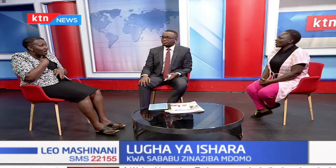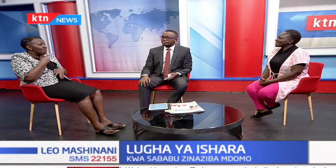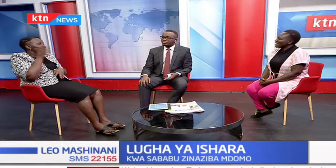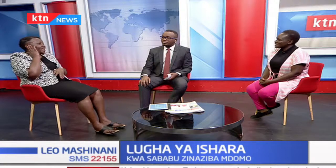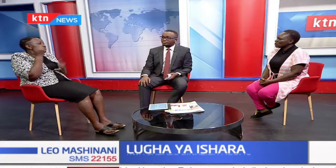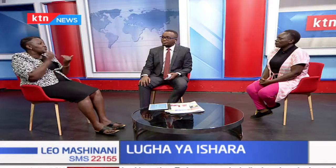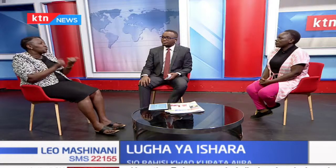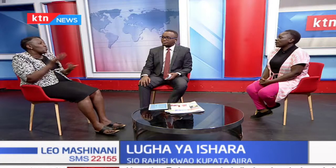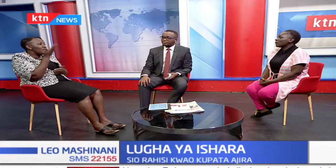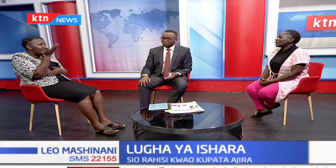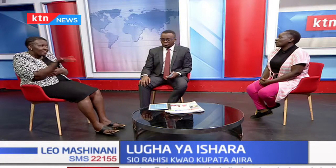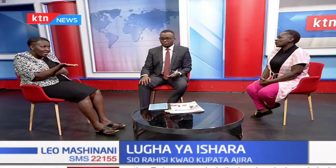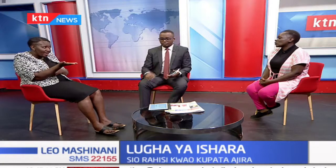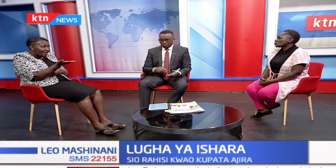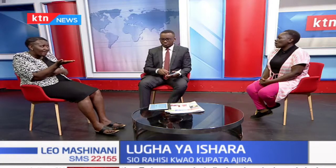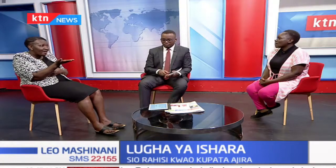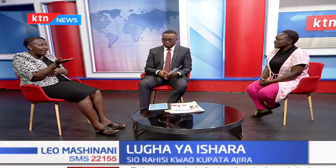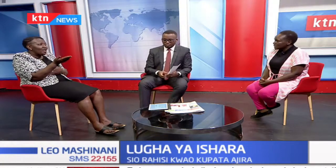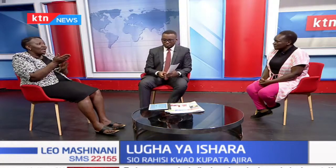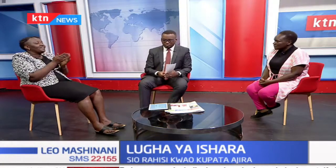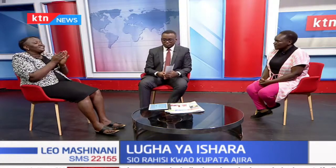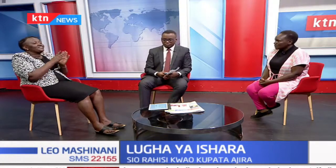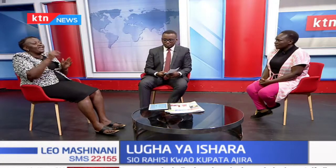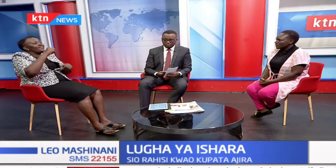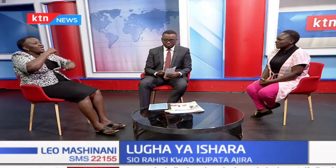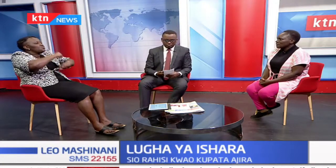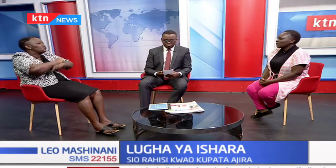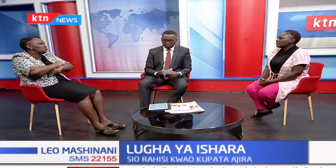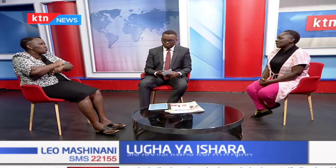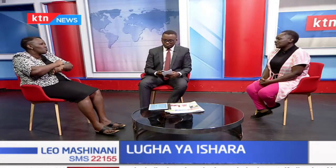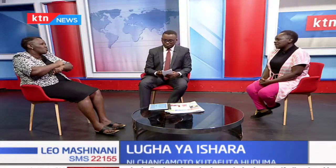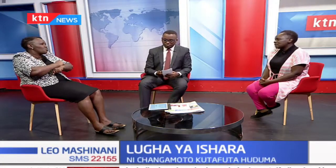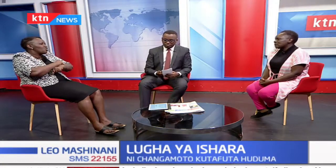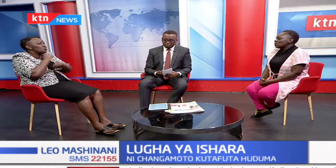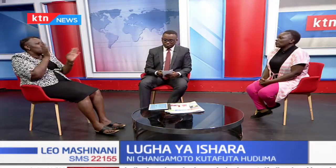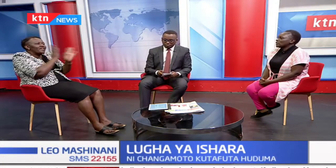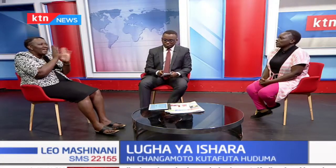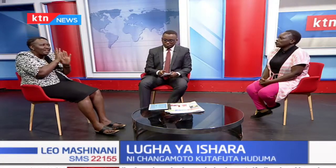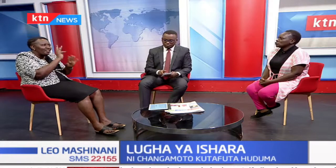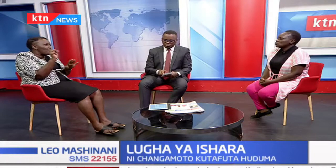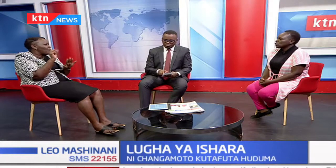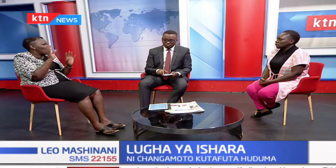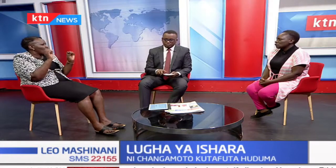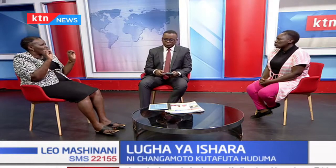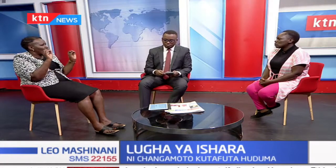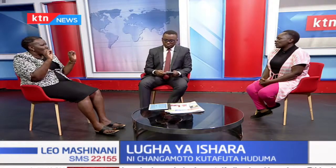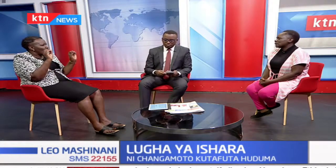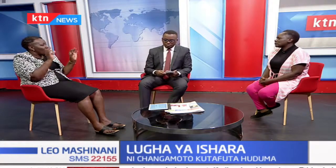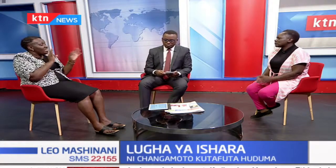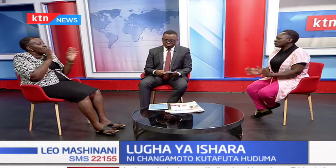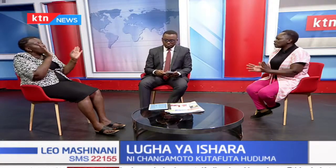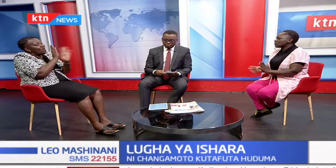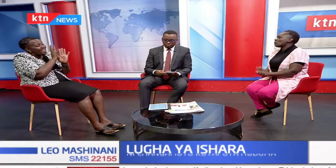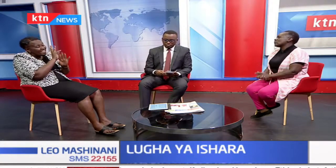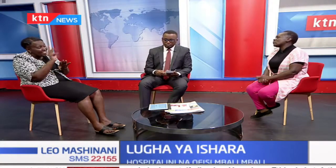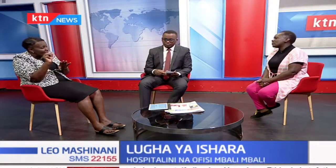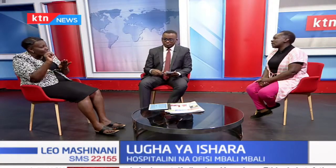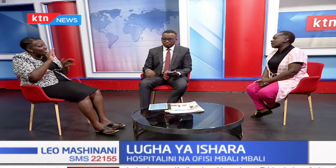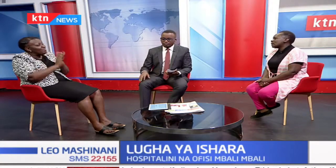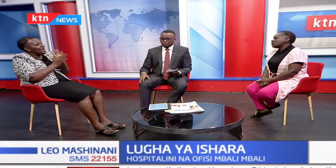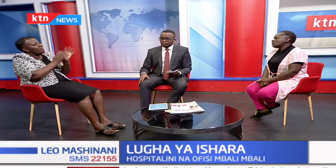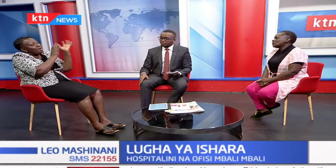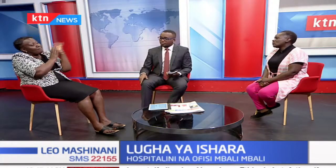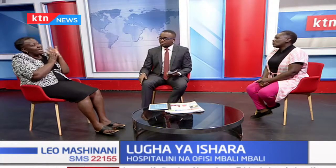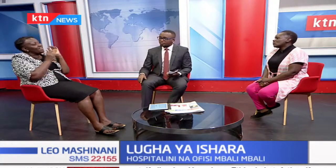Sasa wazazi pia wale wako na watoto hawasikii, tafadhalini wapelekeni shuleni, msiwafungie kwa